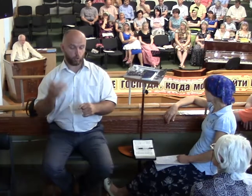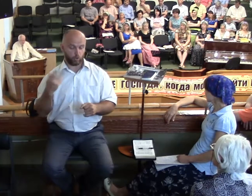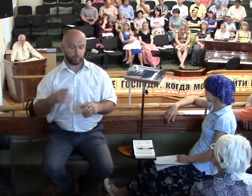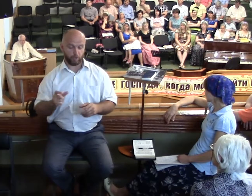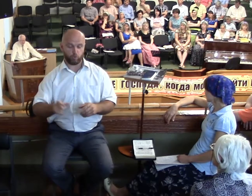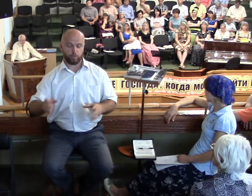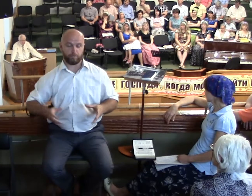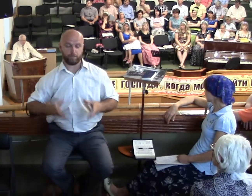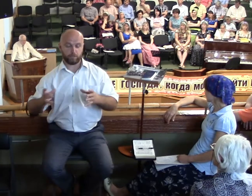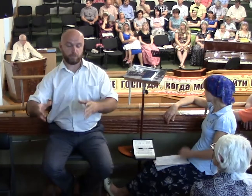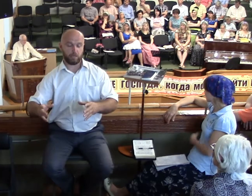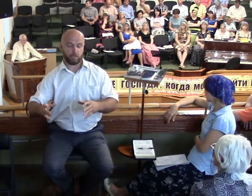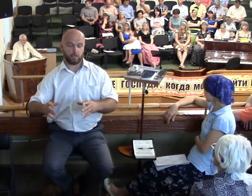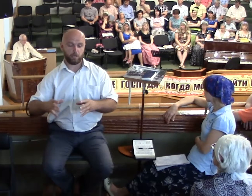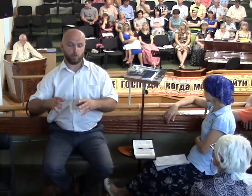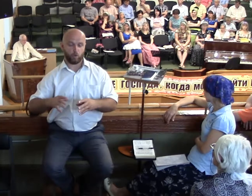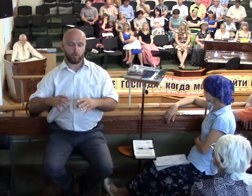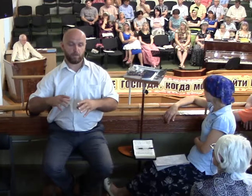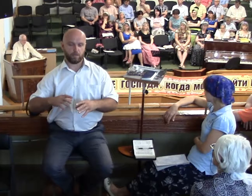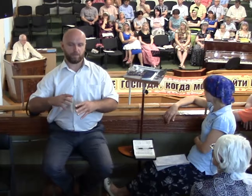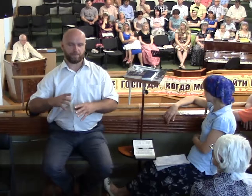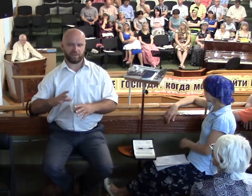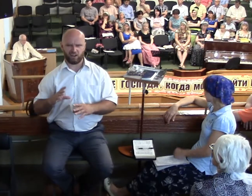собрания поднимается жена его,